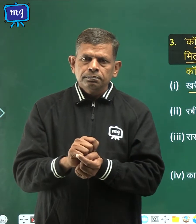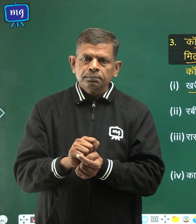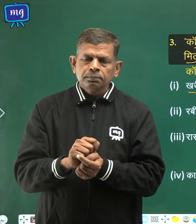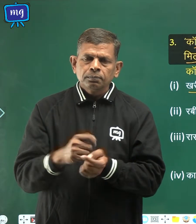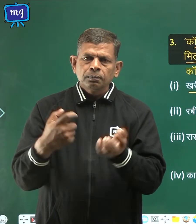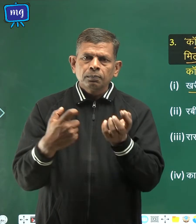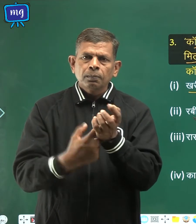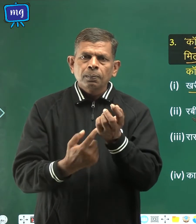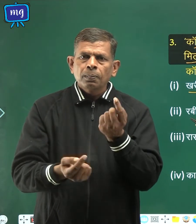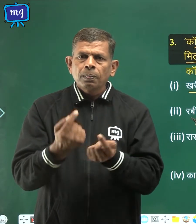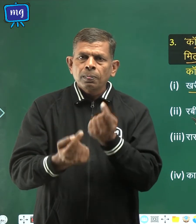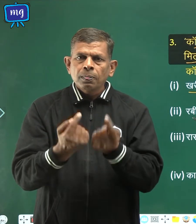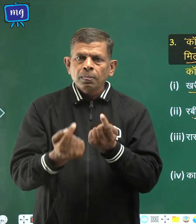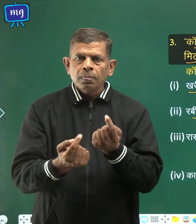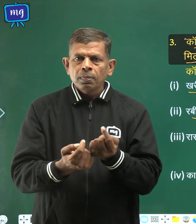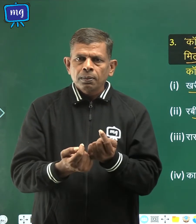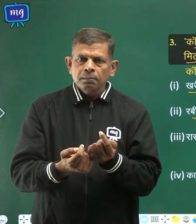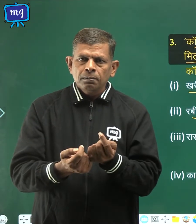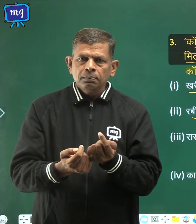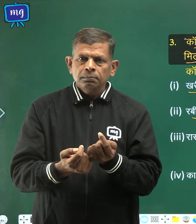रबी फसल